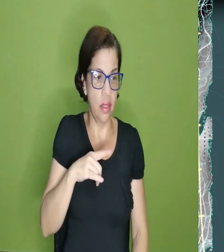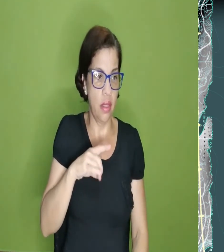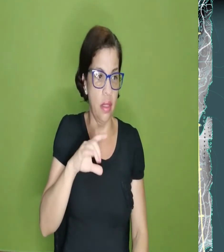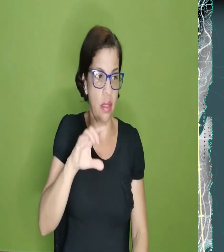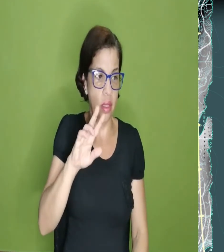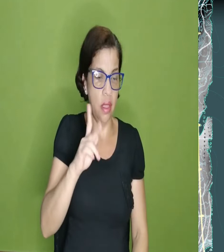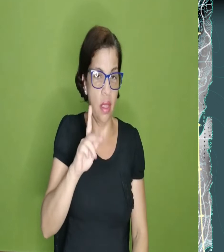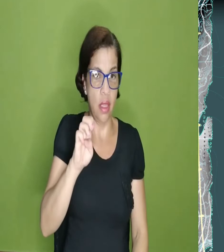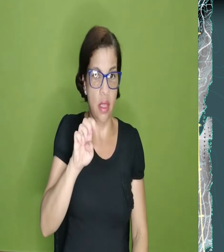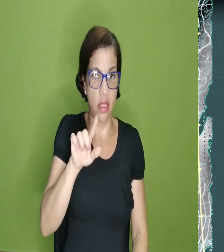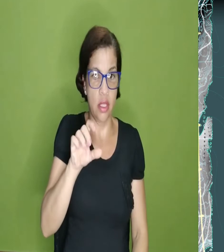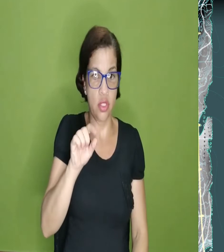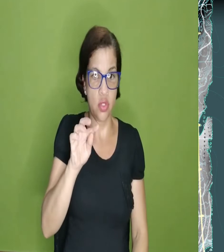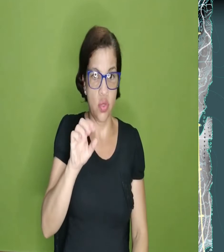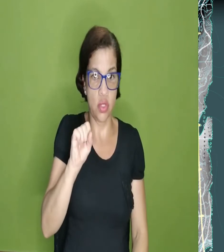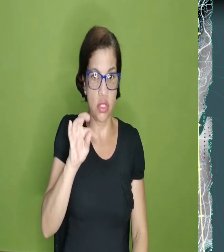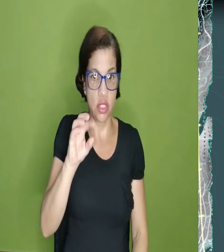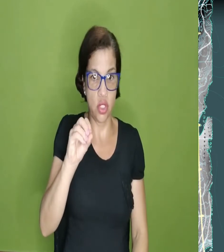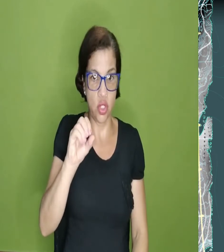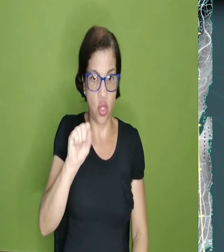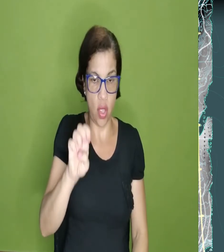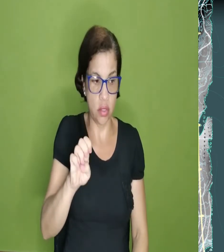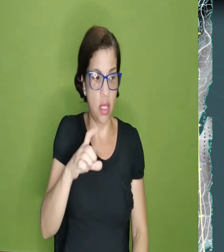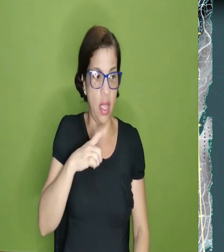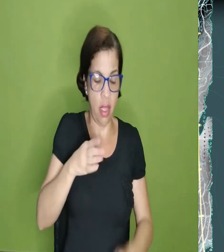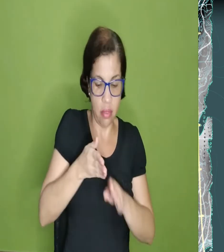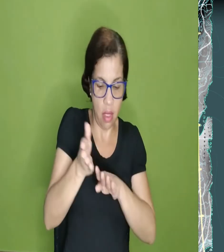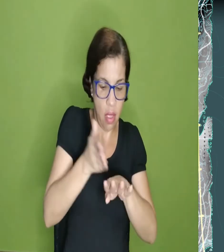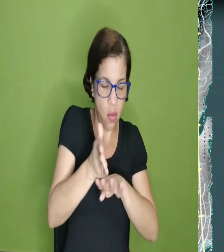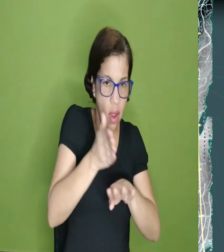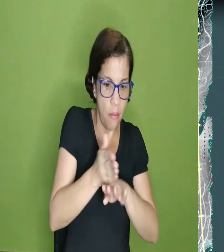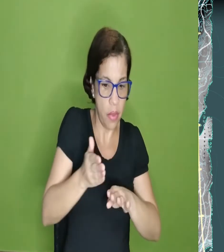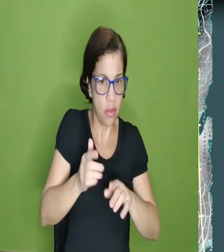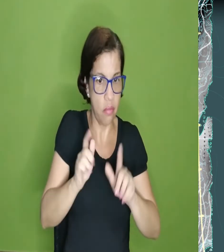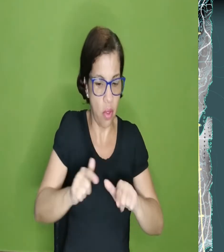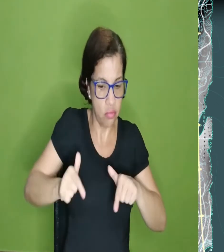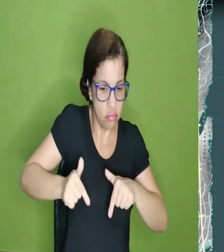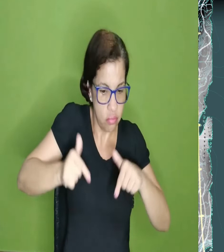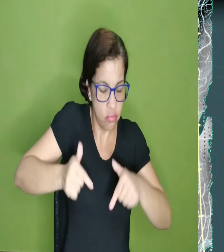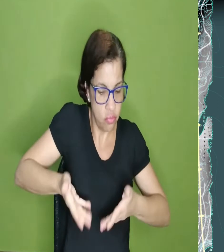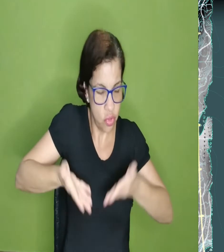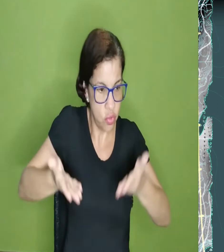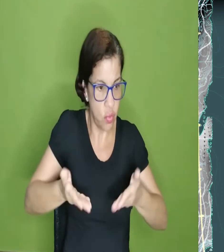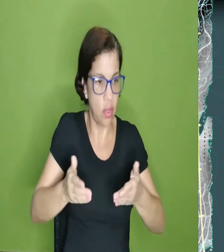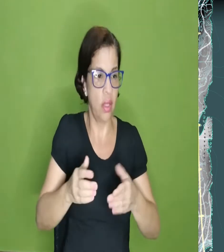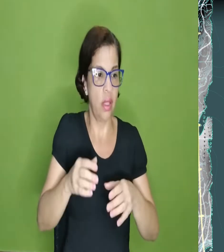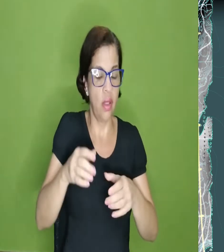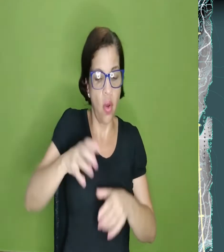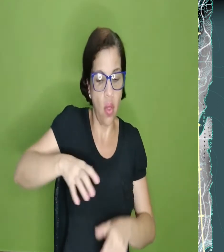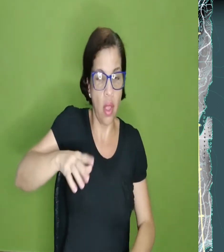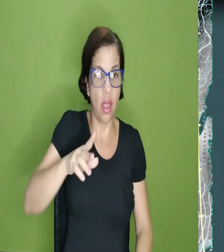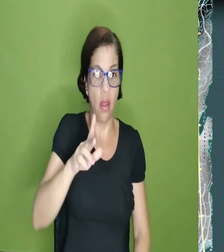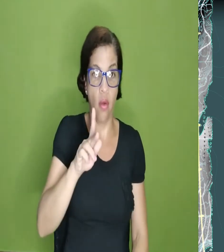fenda sináptica, onde ele terá vários caminhos. Um deles é estimular receptores pós e também